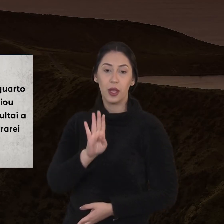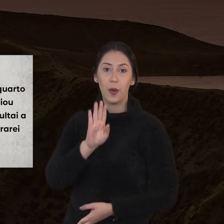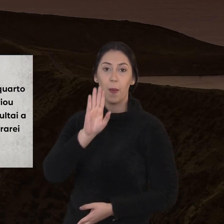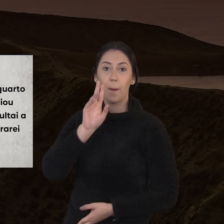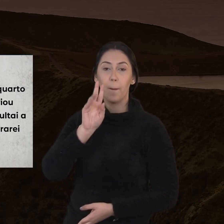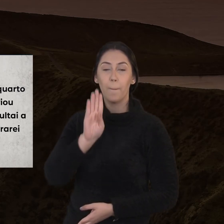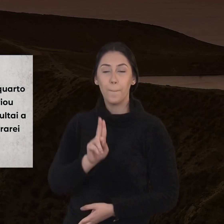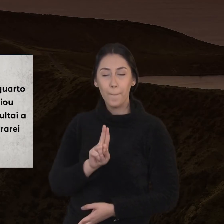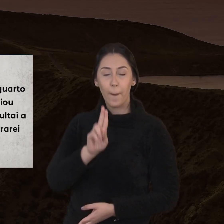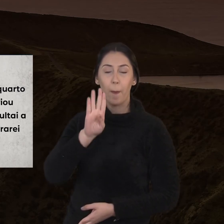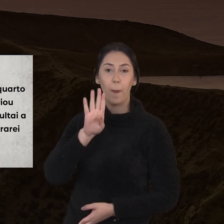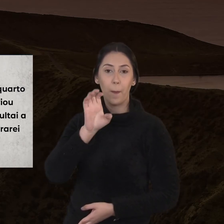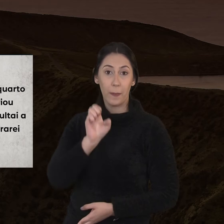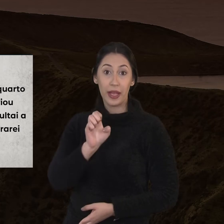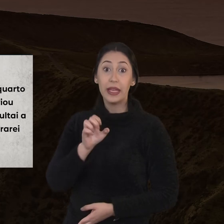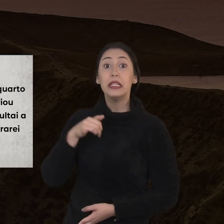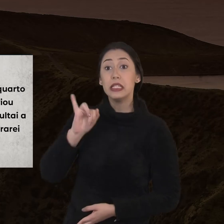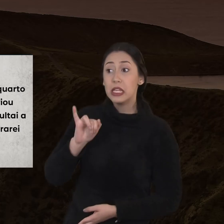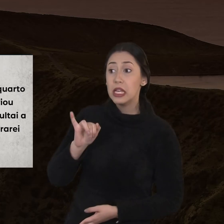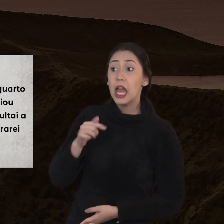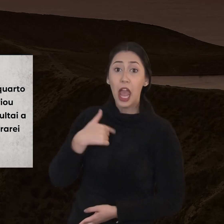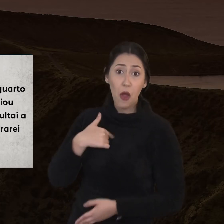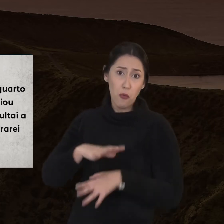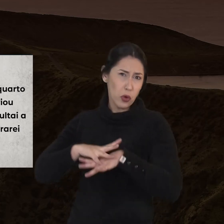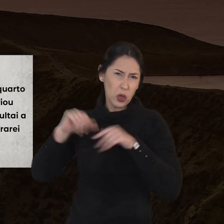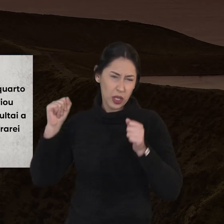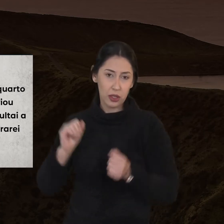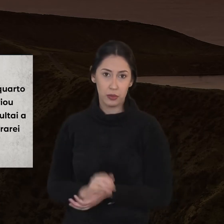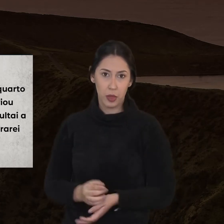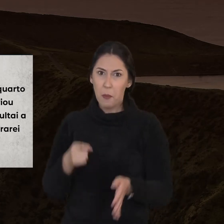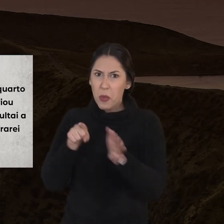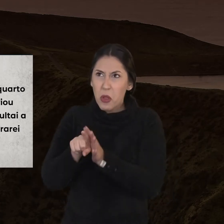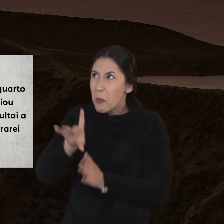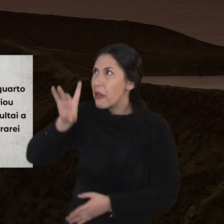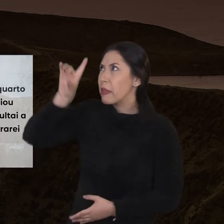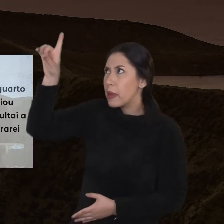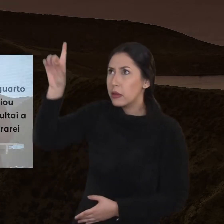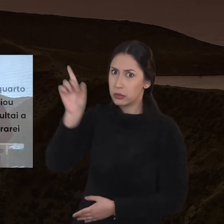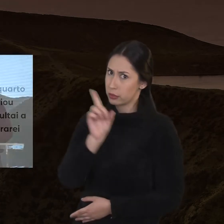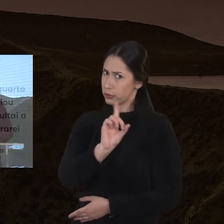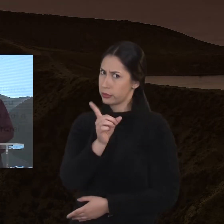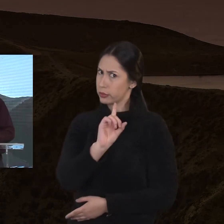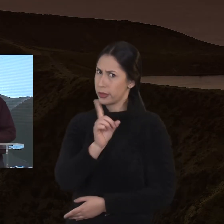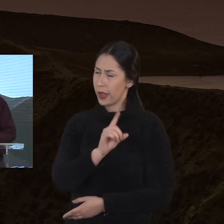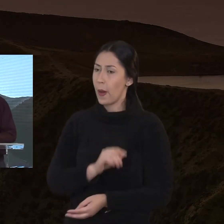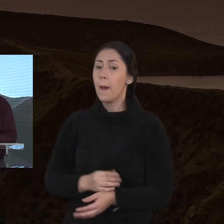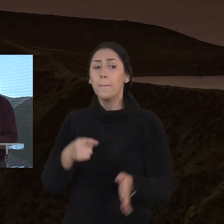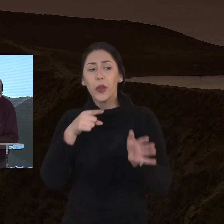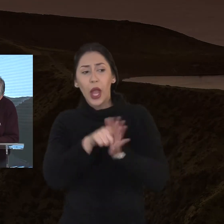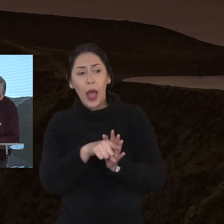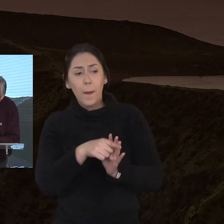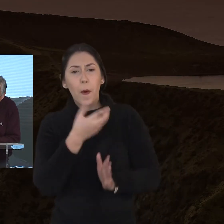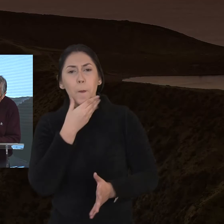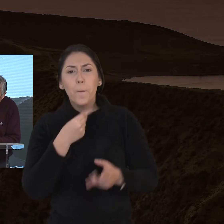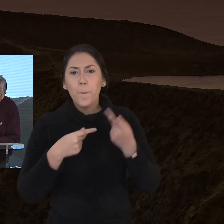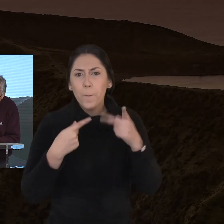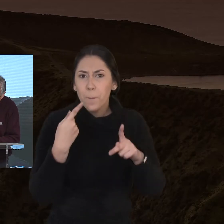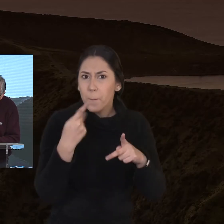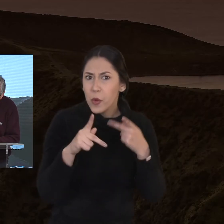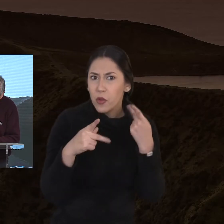se sararei desta doença ele não foi constar o senhor não foi consultar o profeta do senhor e foi